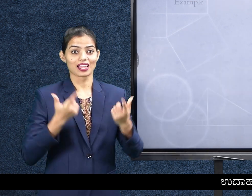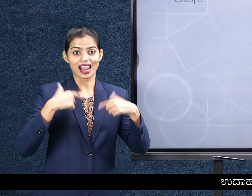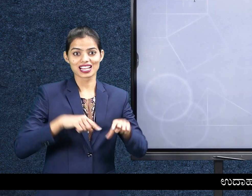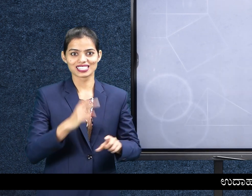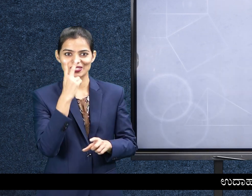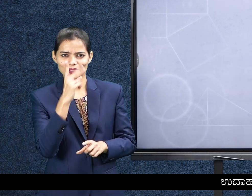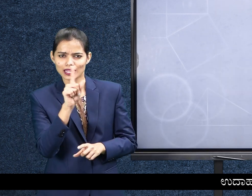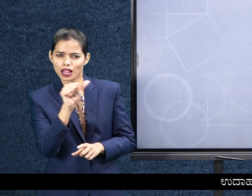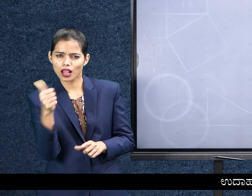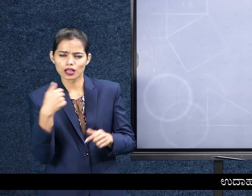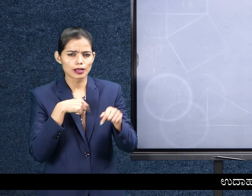ಉದಾಹರಣೆ